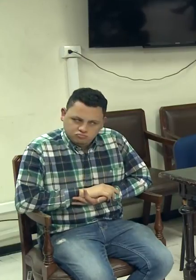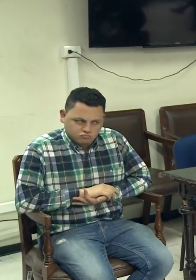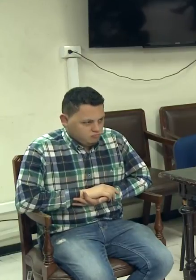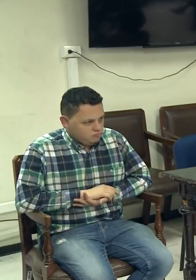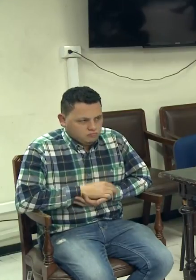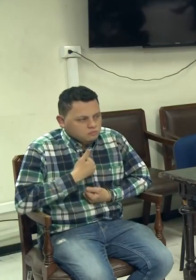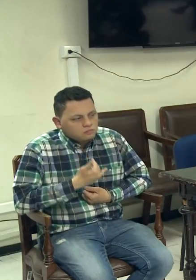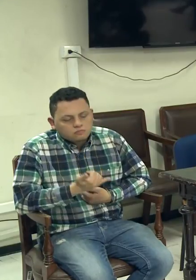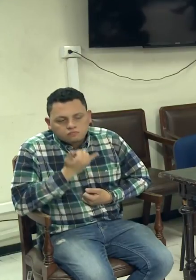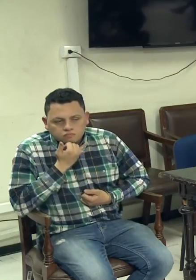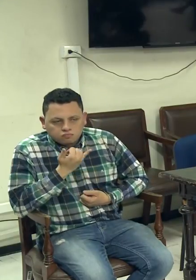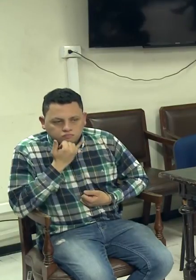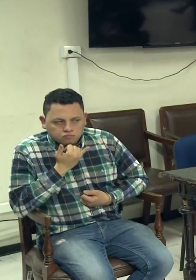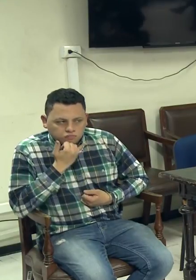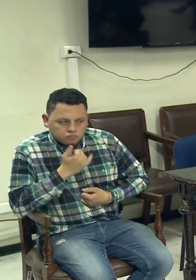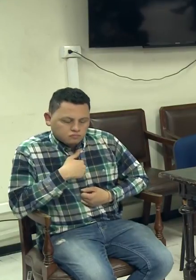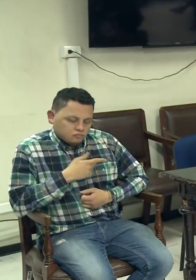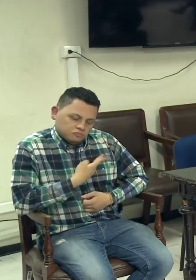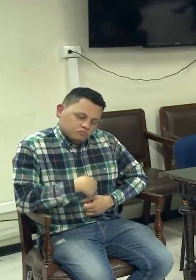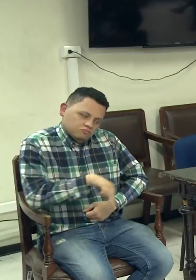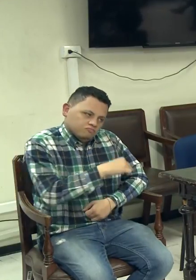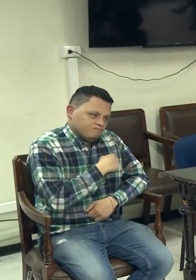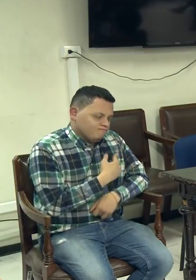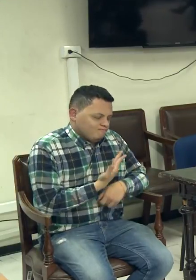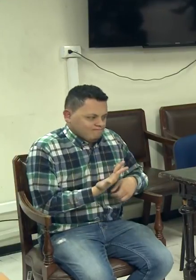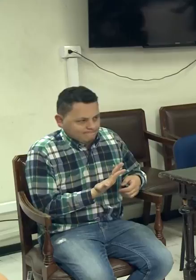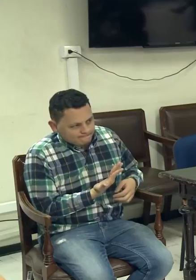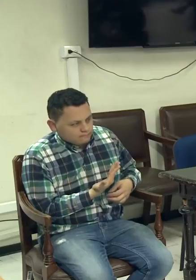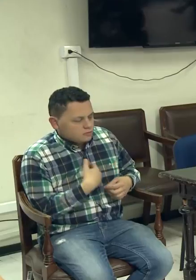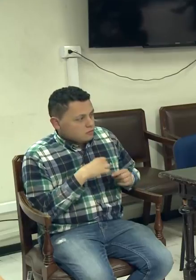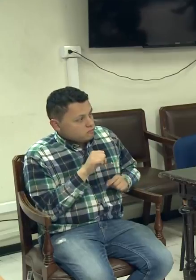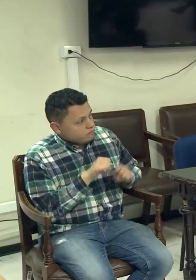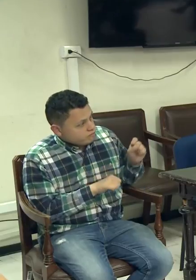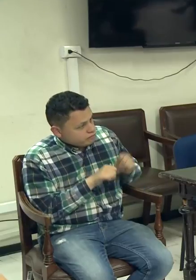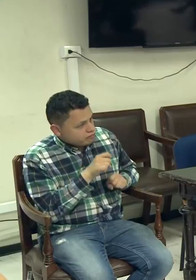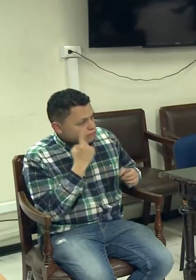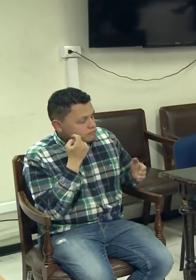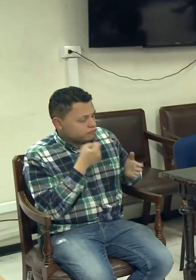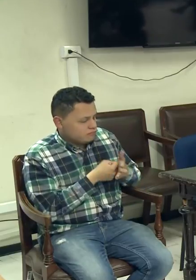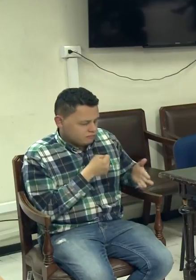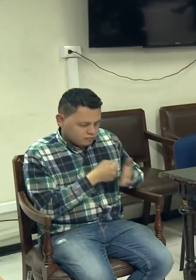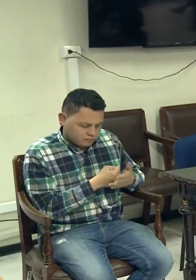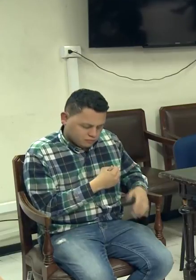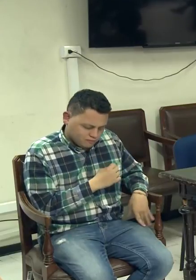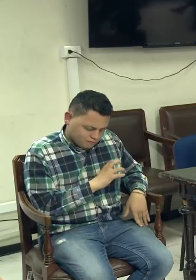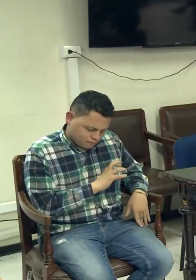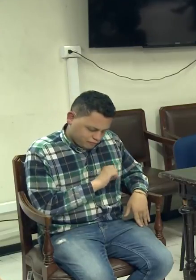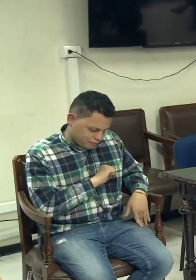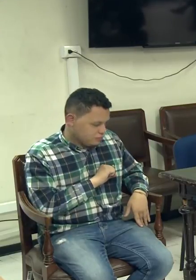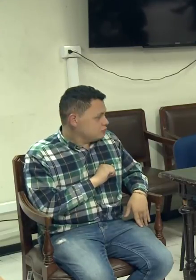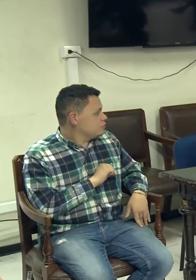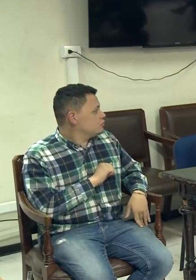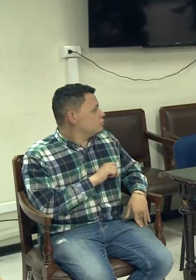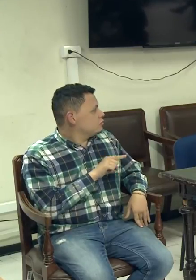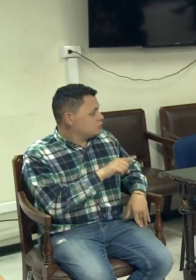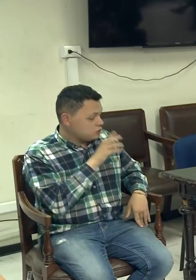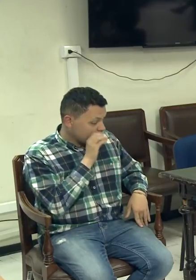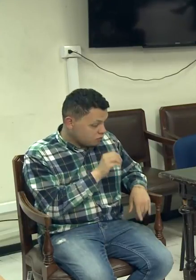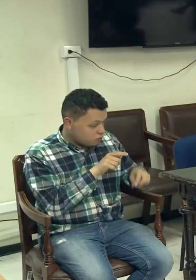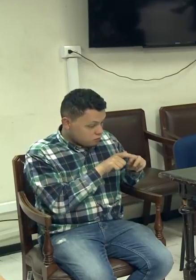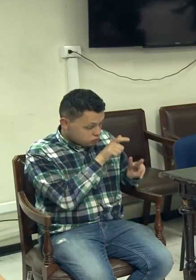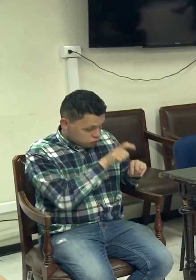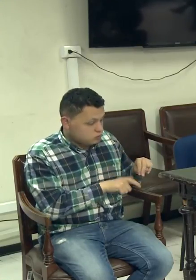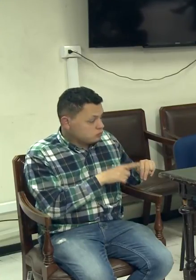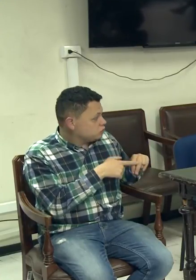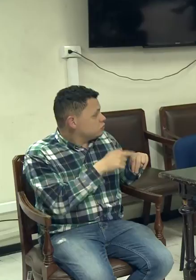Nosotros tuvimos la posibilidad, con el dolor del alma, de alejar a este hombre que es